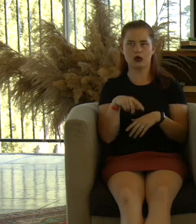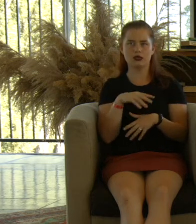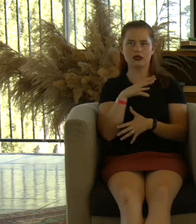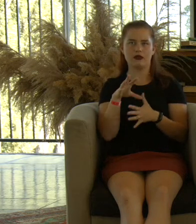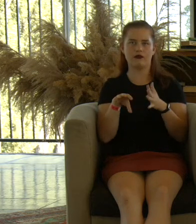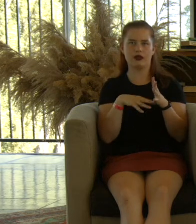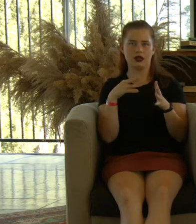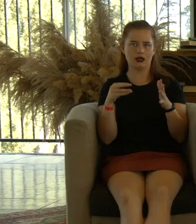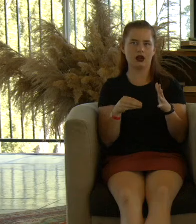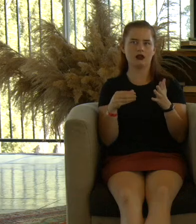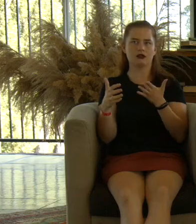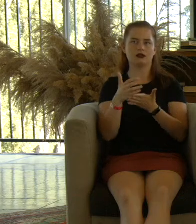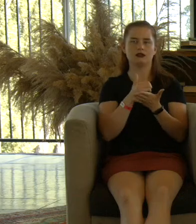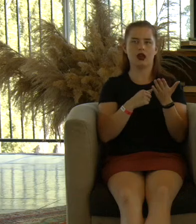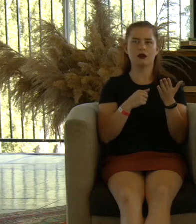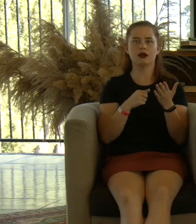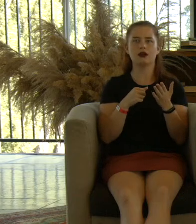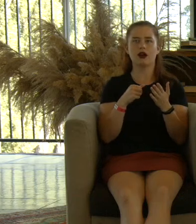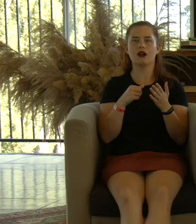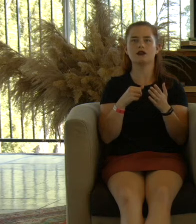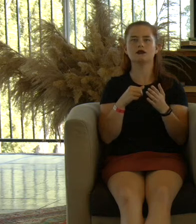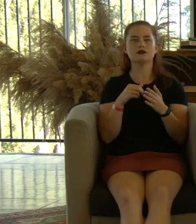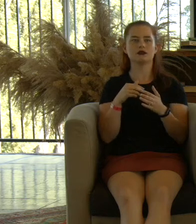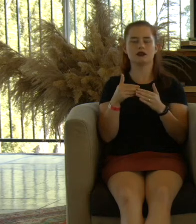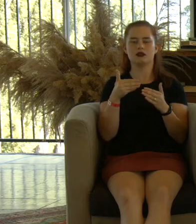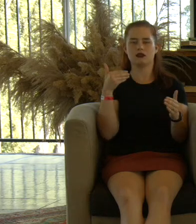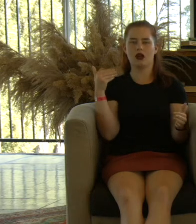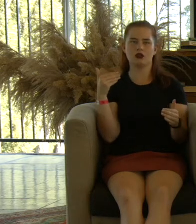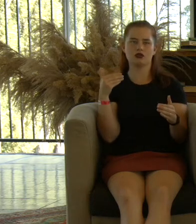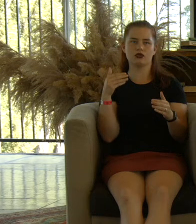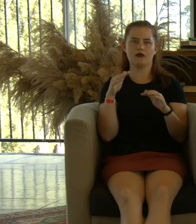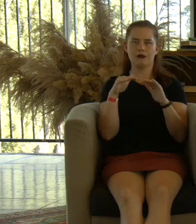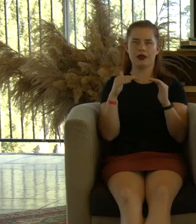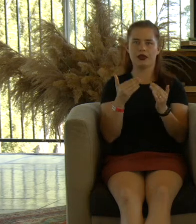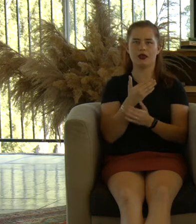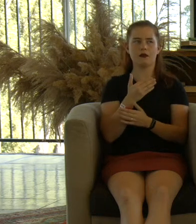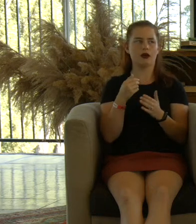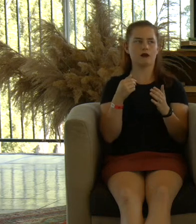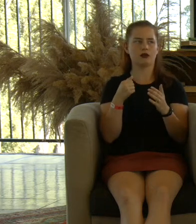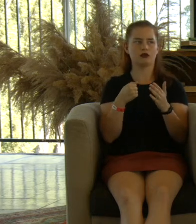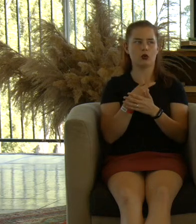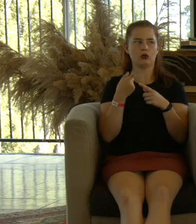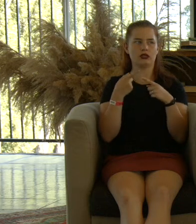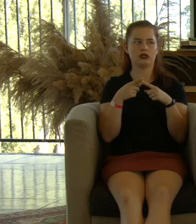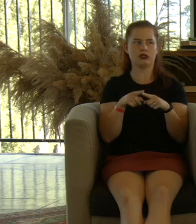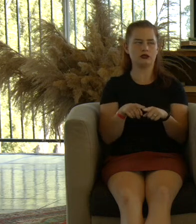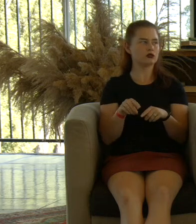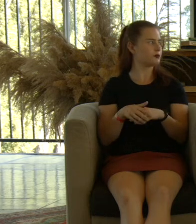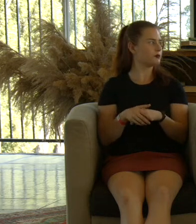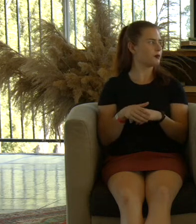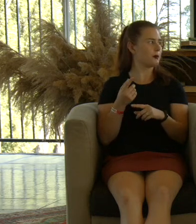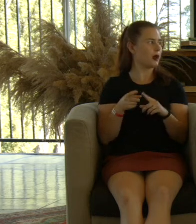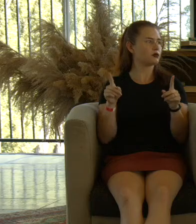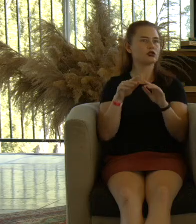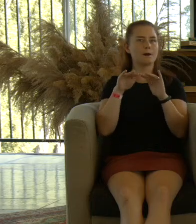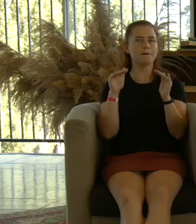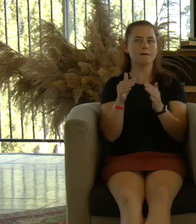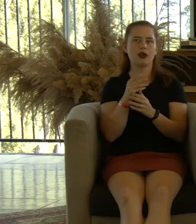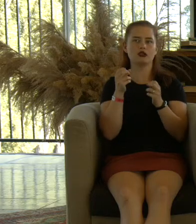виноградарей собирают его не на пике формы, а собирают его в минимальной удобной технической кондиции, поскольку меньше